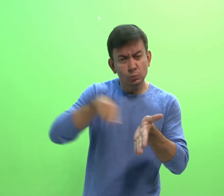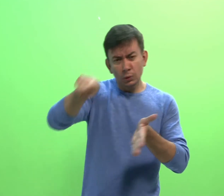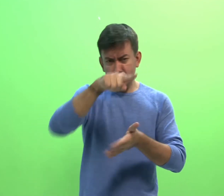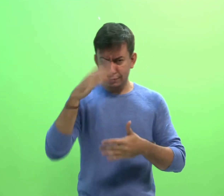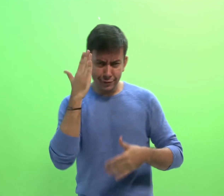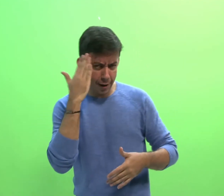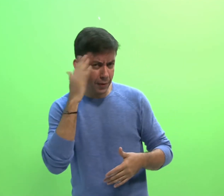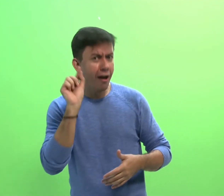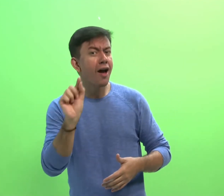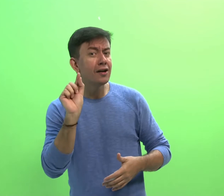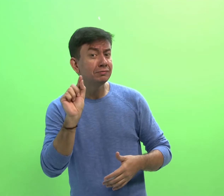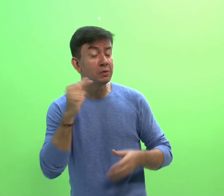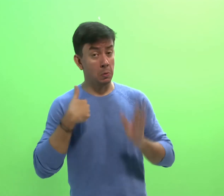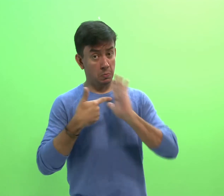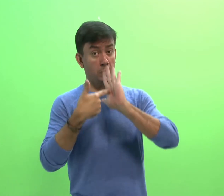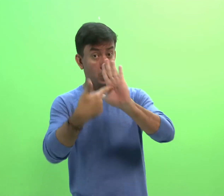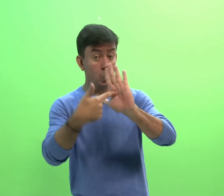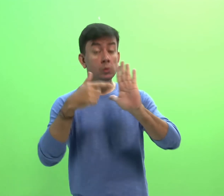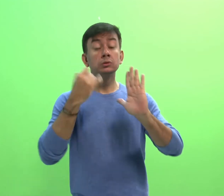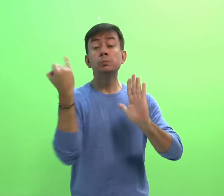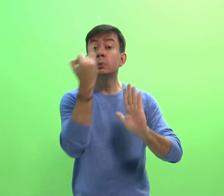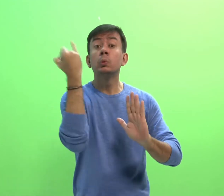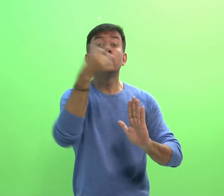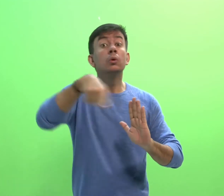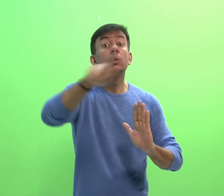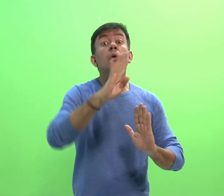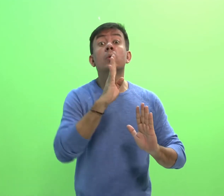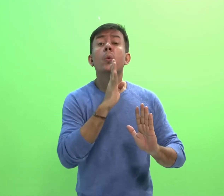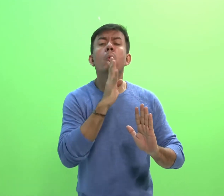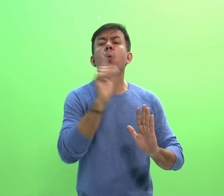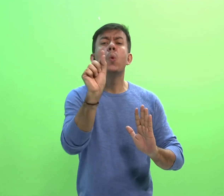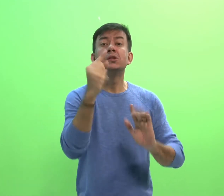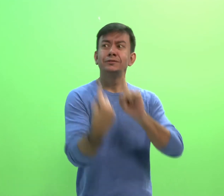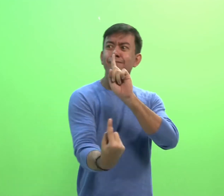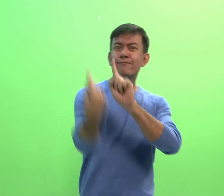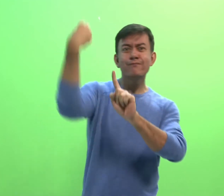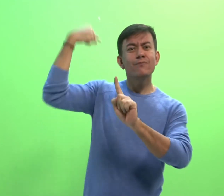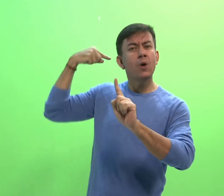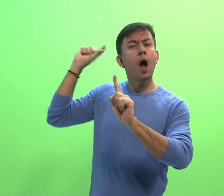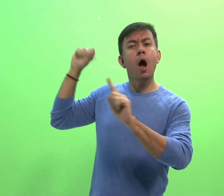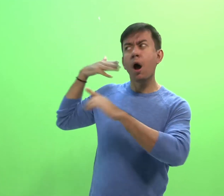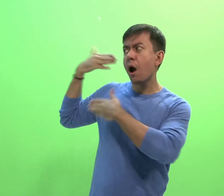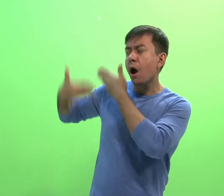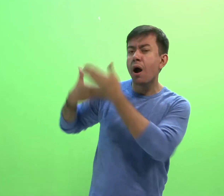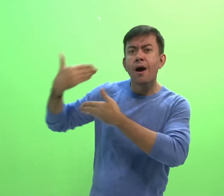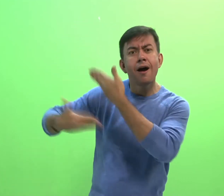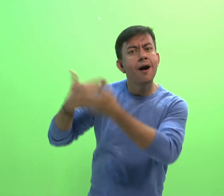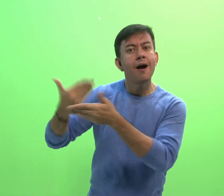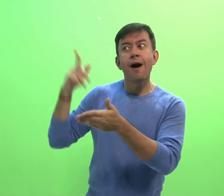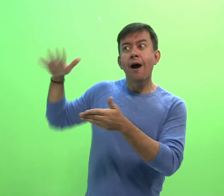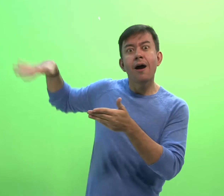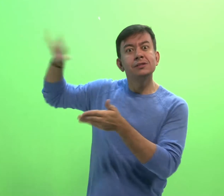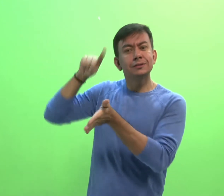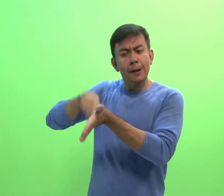que tiveram pesquisadores. Vocês conhecem tais pesquisadores? É muito importante que vocês vejam a